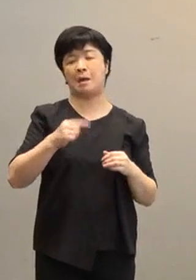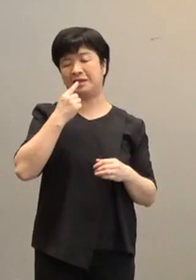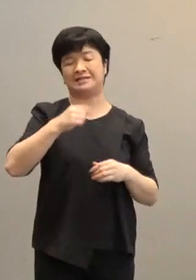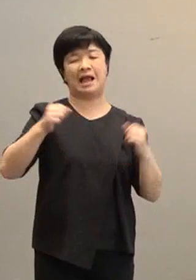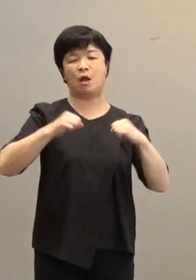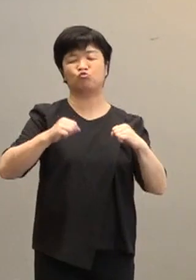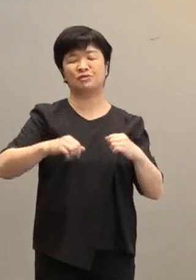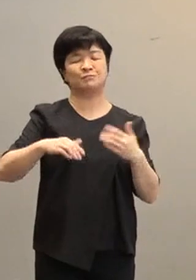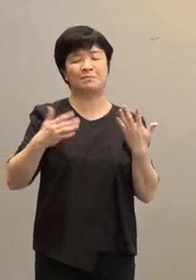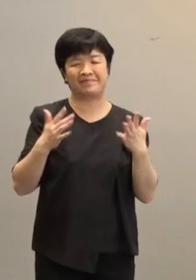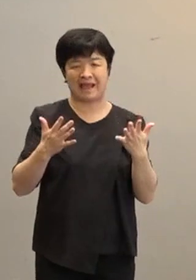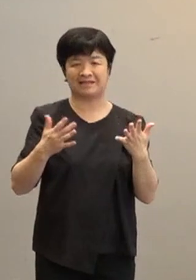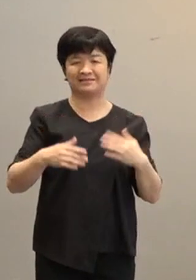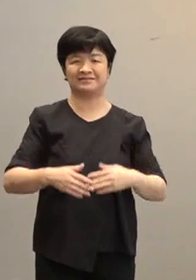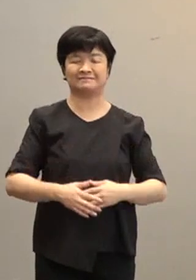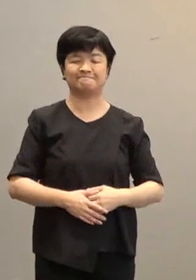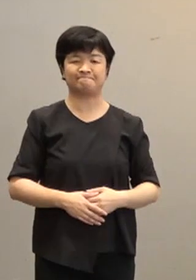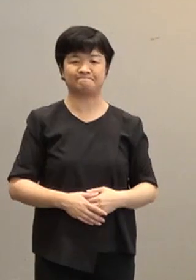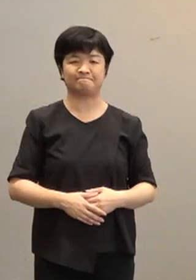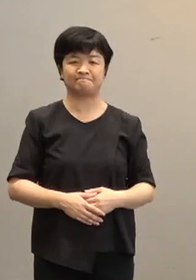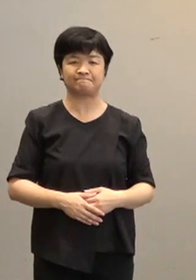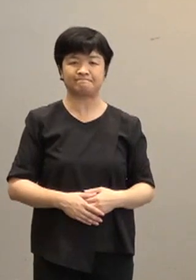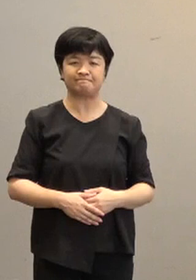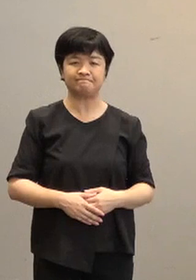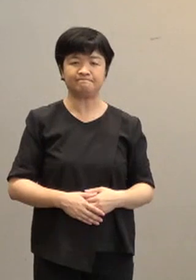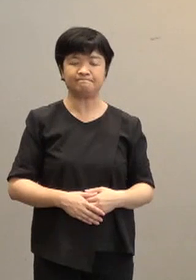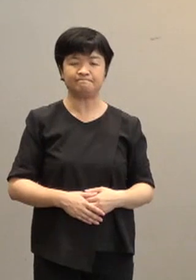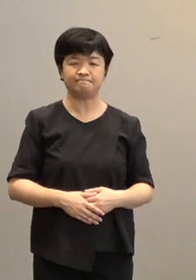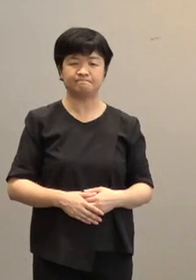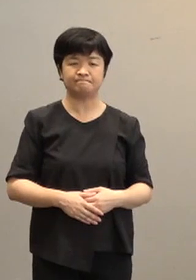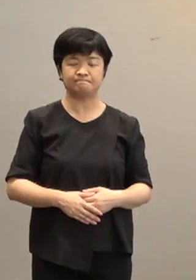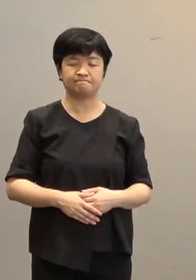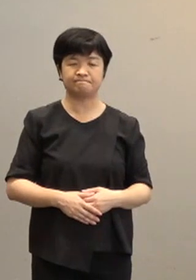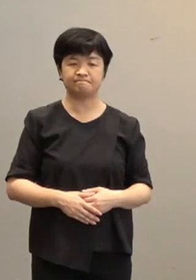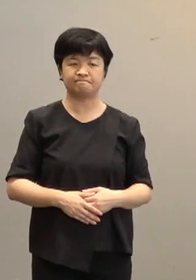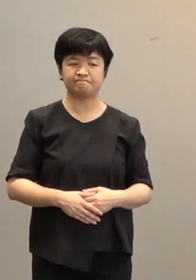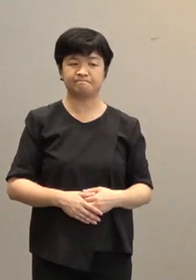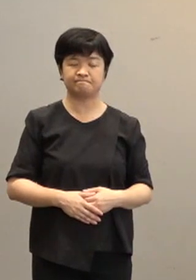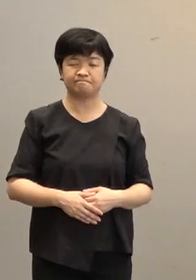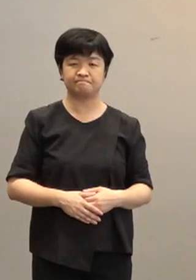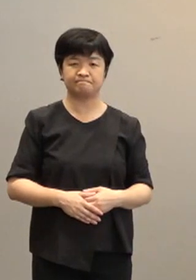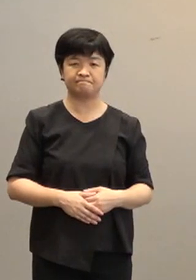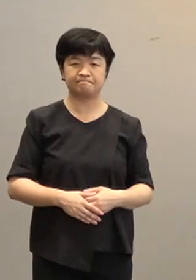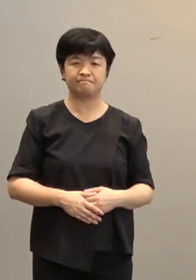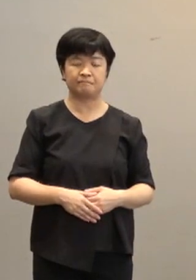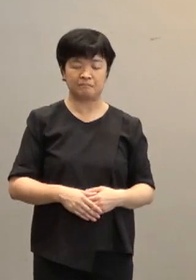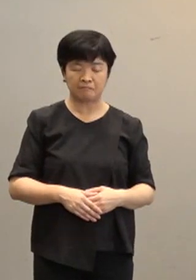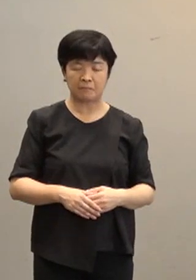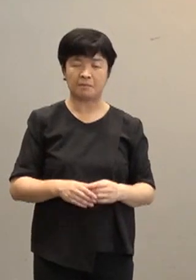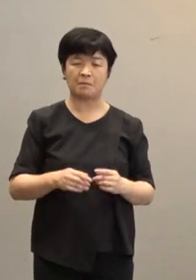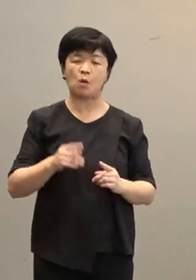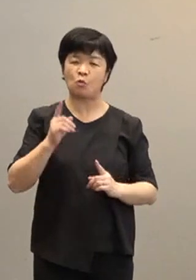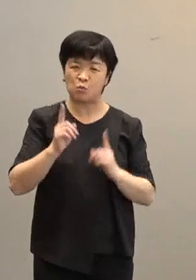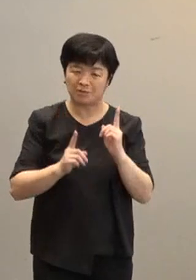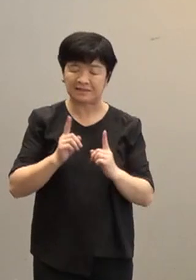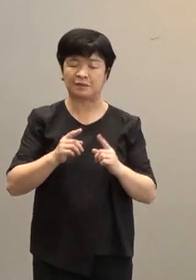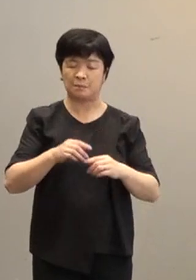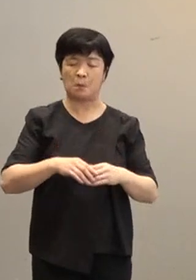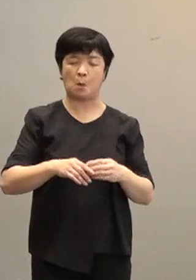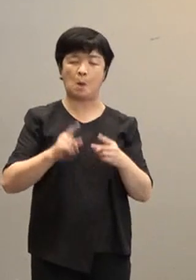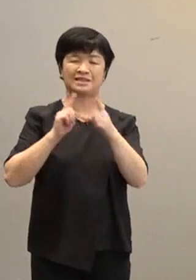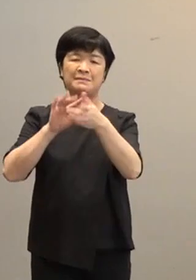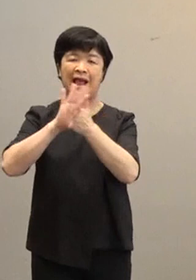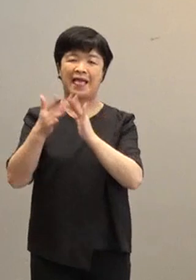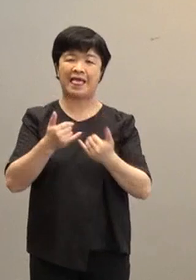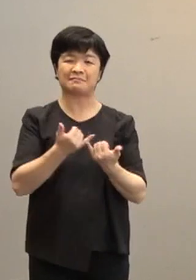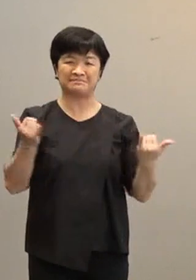けれども、いずれにしても何ですかね、しっかりと県民の皆さん方に信頼されるような